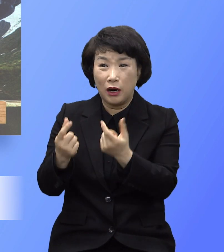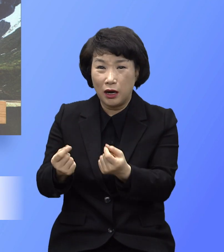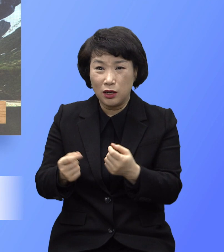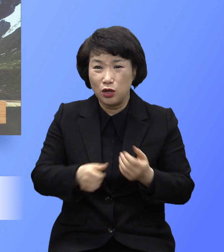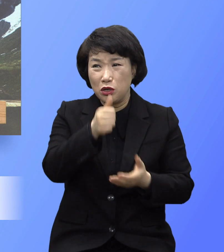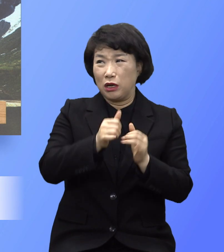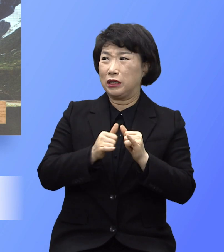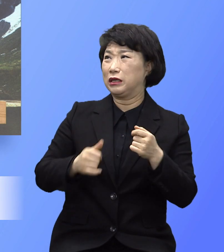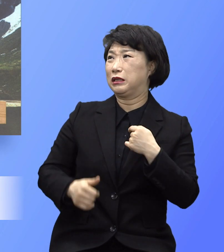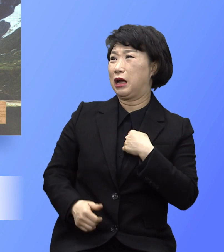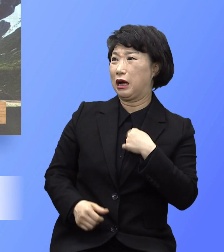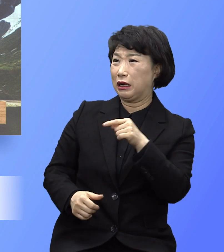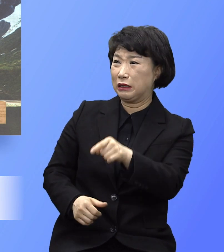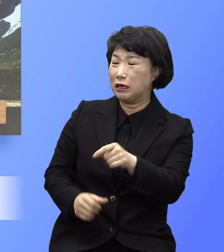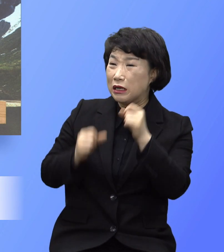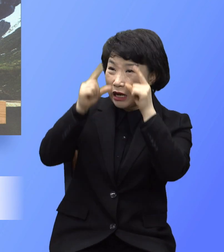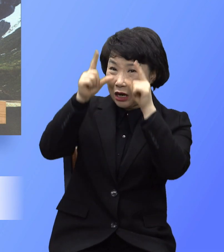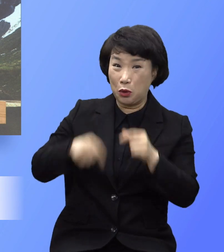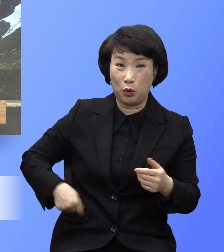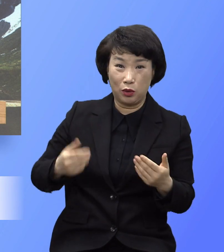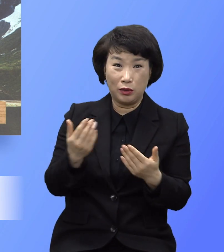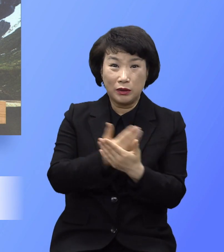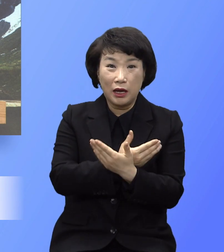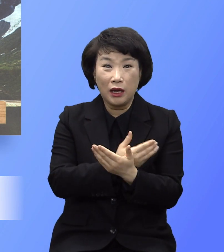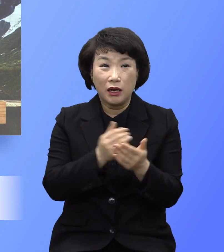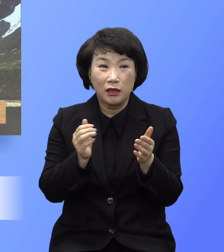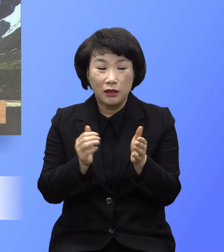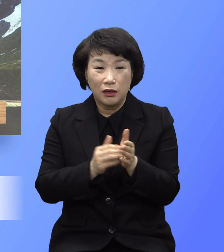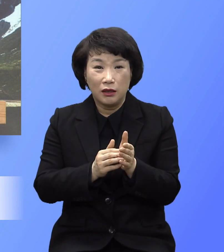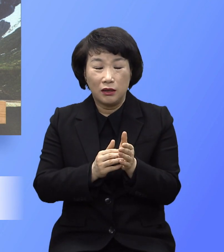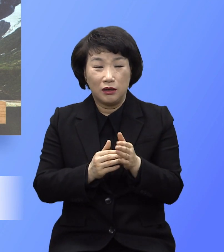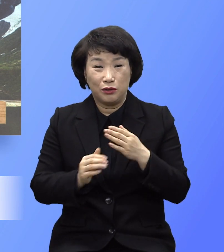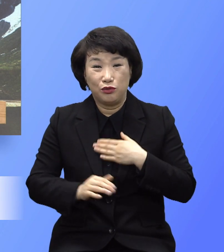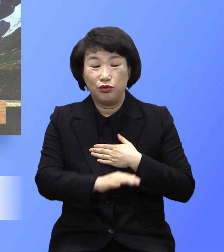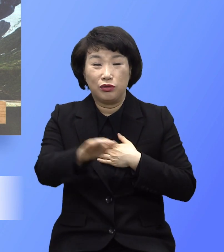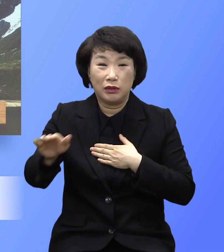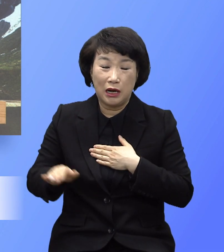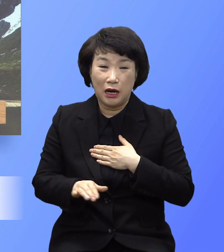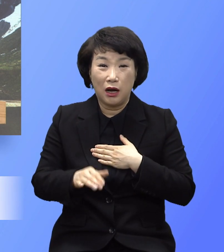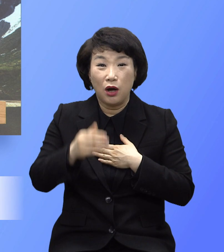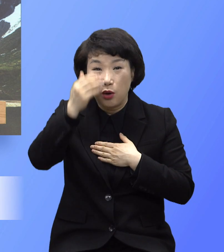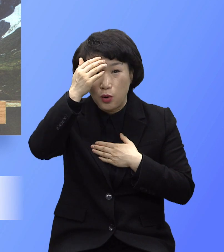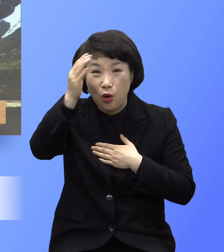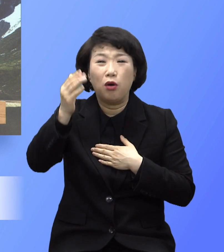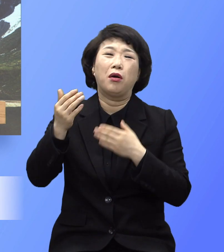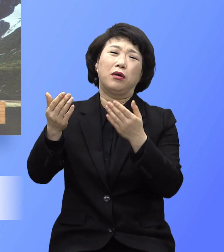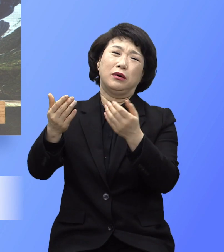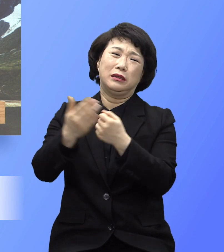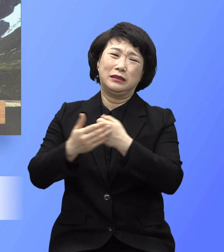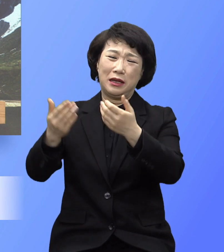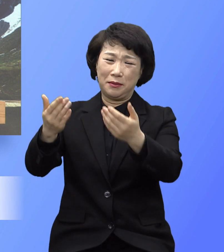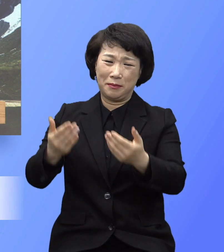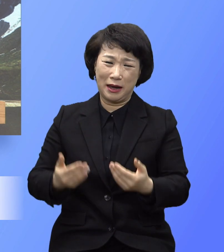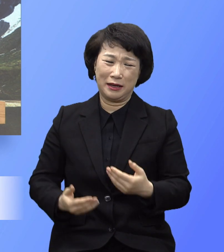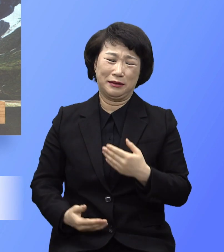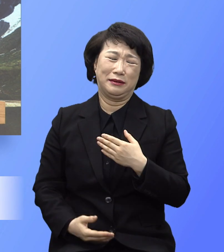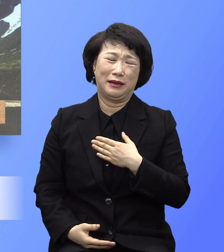그만큼 죄인임을 깨닫고 회개함으로 우리가 거저 얻는 은혜니